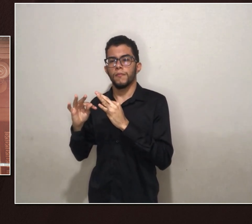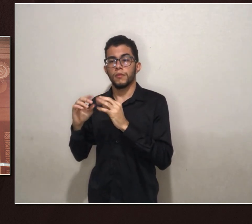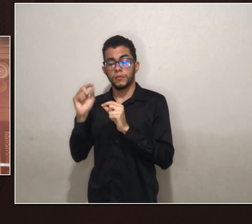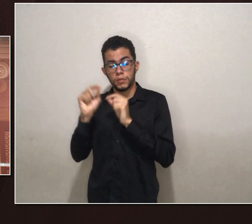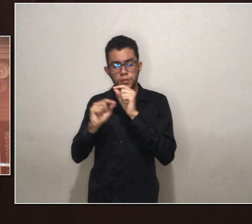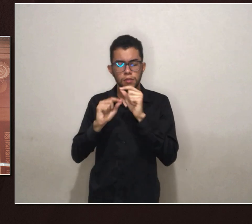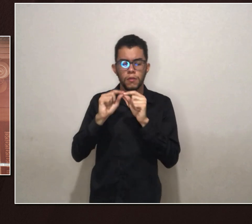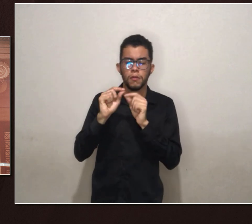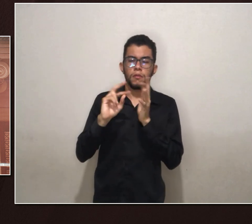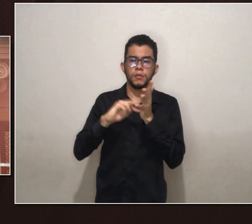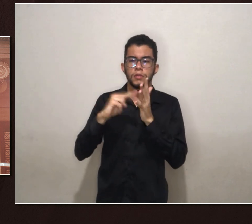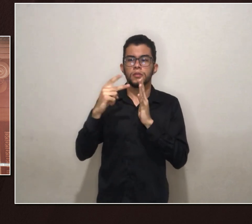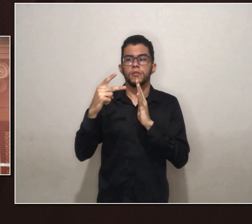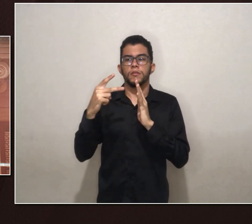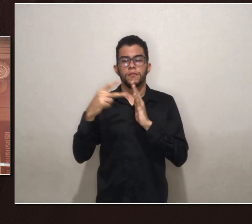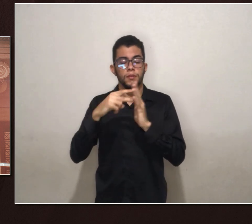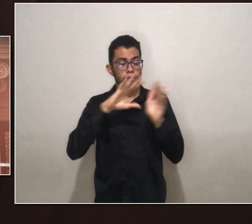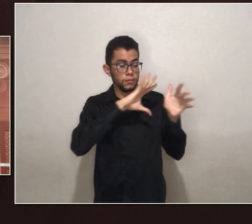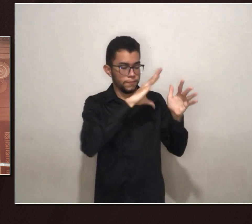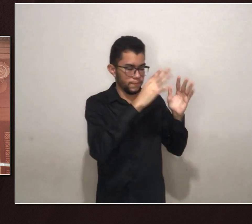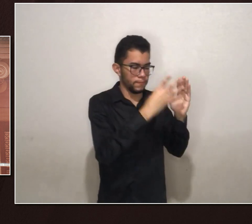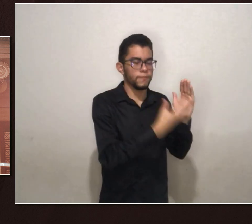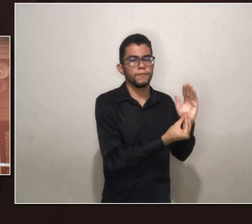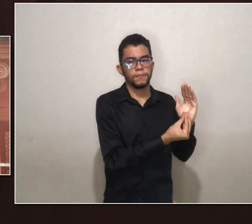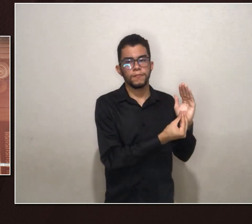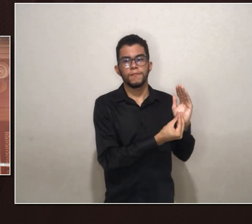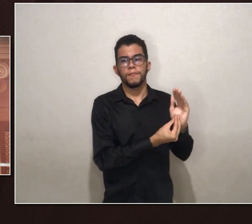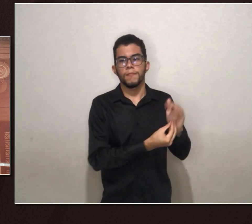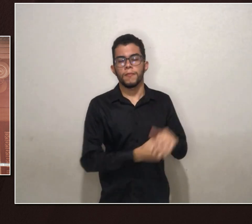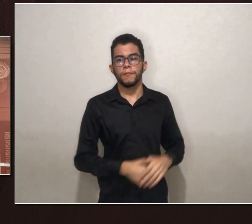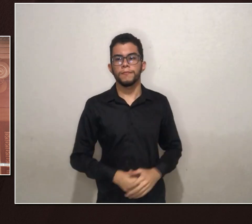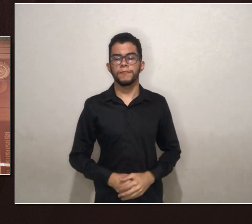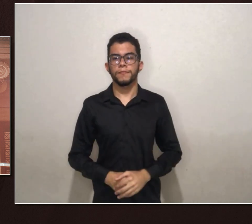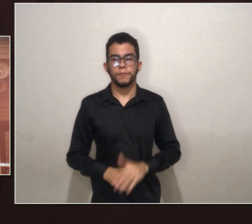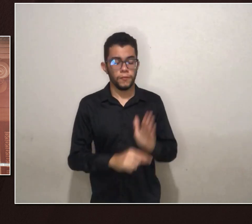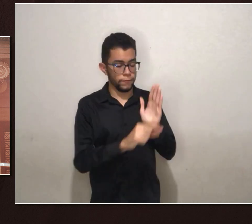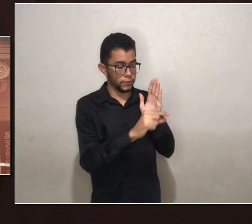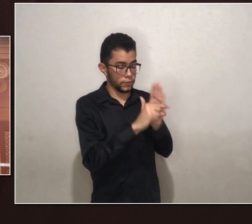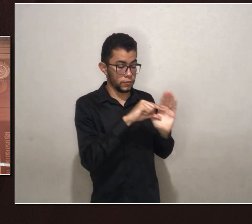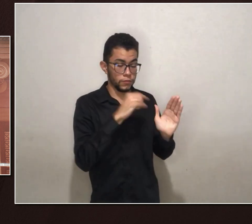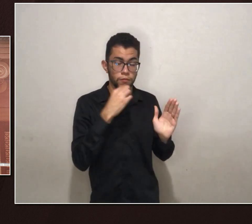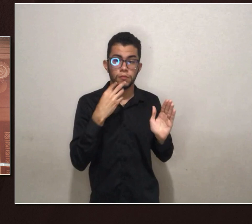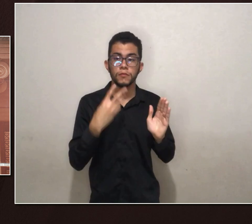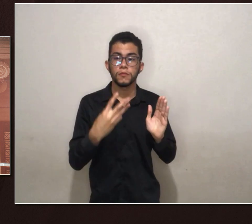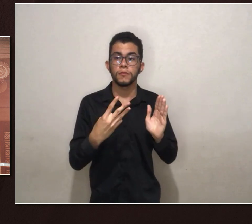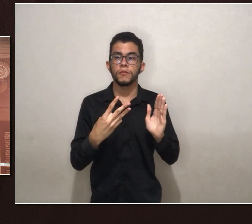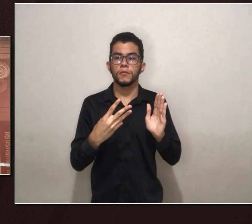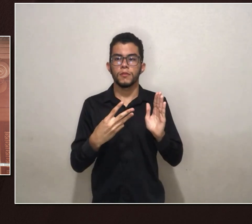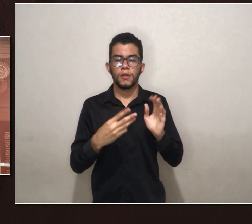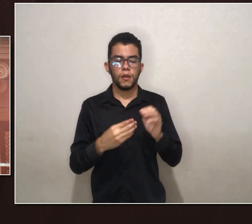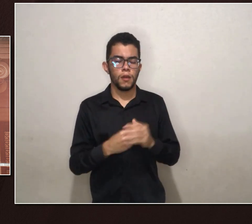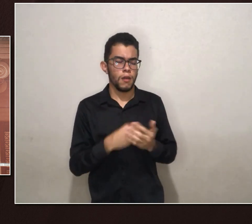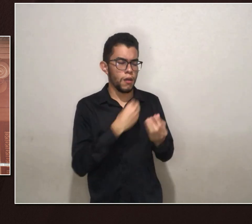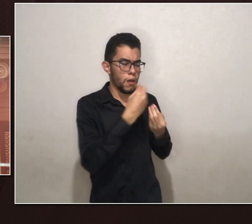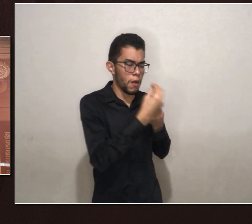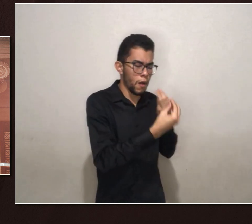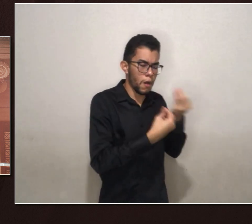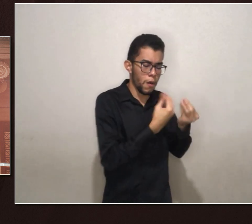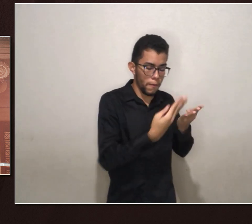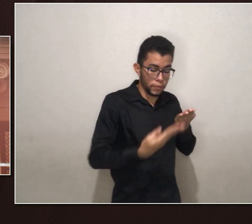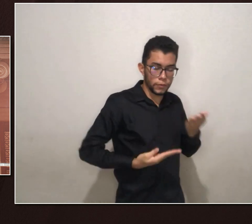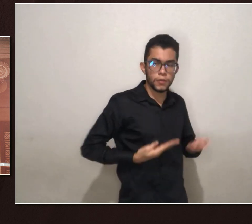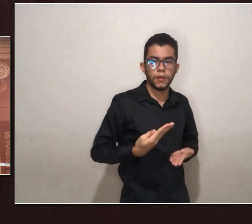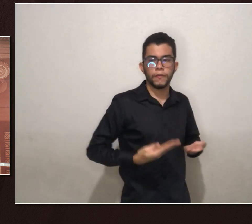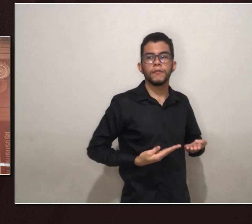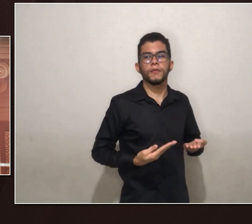tá? Versículo 3 mostra como devem ser esses condutores. Bem-aventurados aqueles que